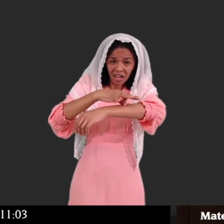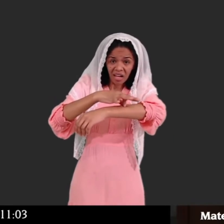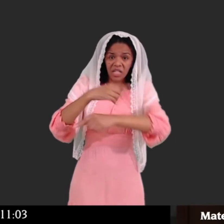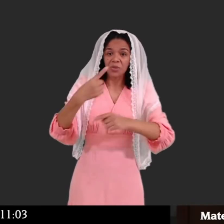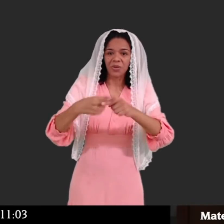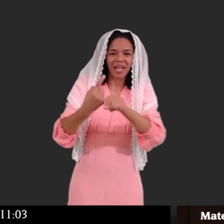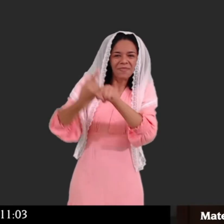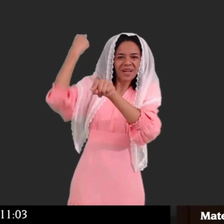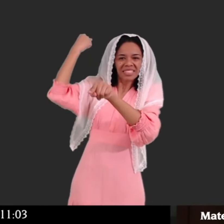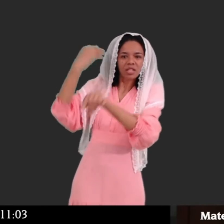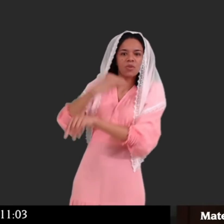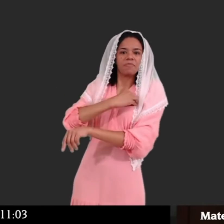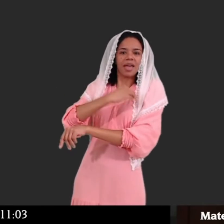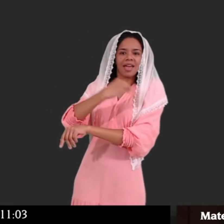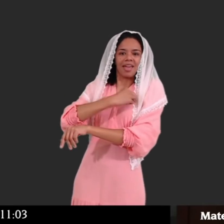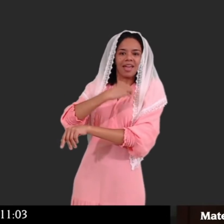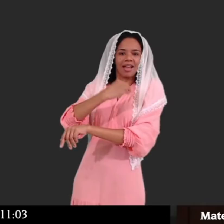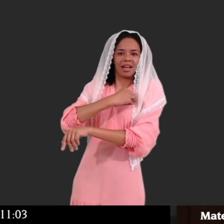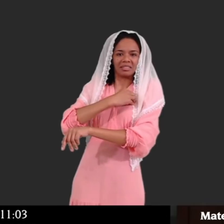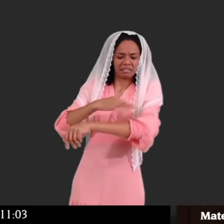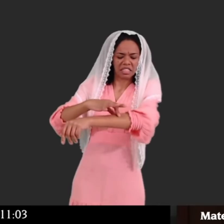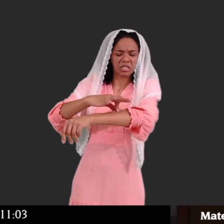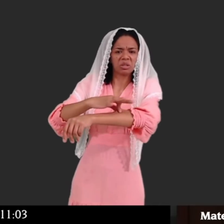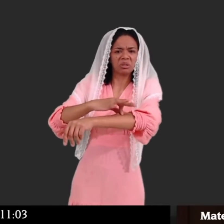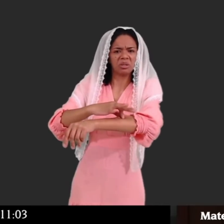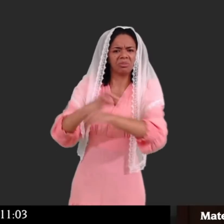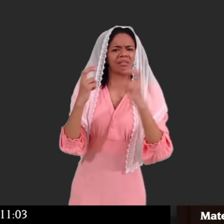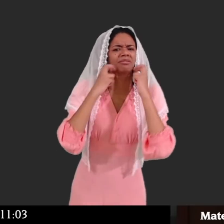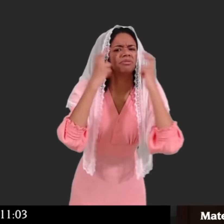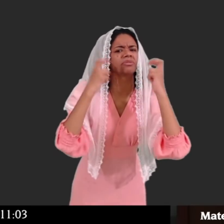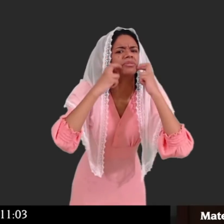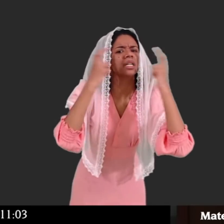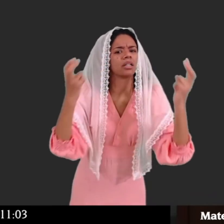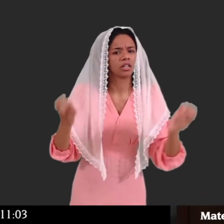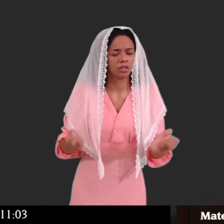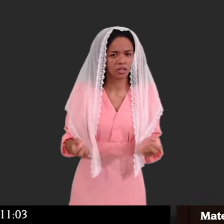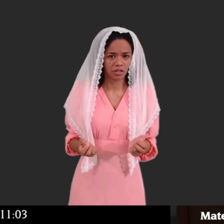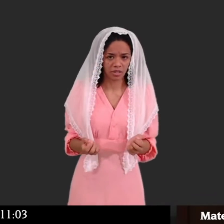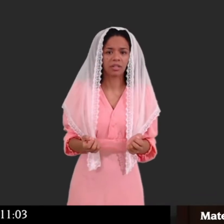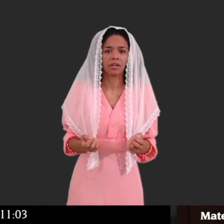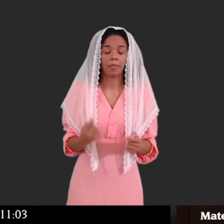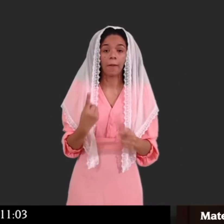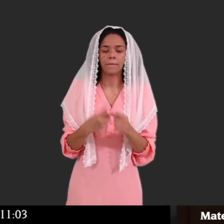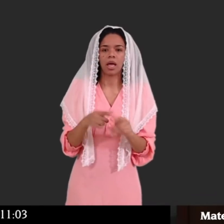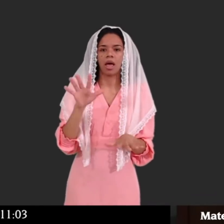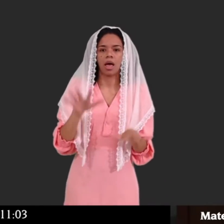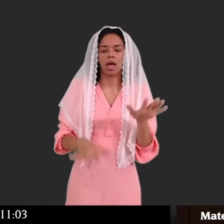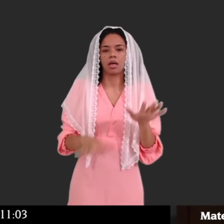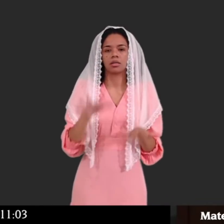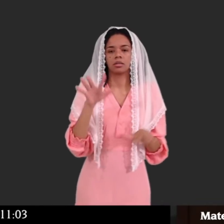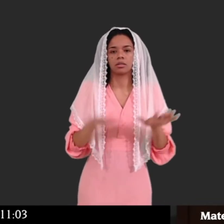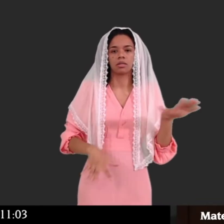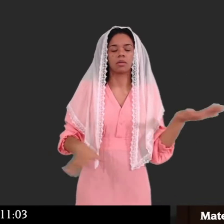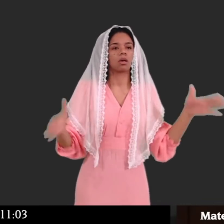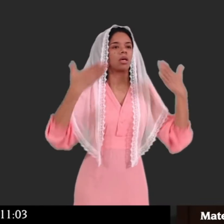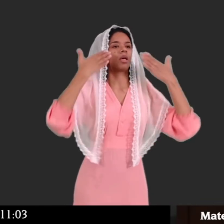pecado. Esse corpo é vergonhoso. É tão vergonhoso que quem tem um pouco de decência esconde o seu